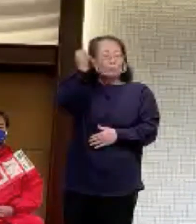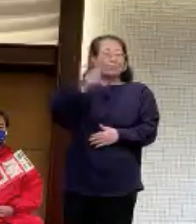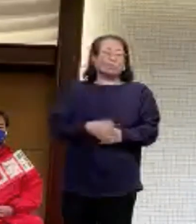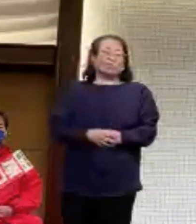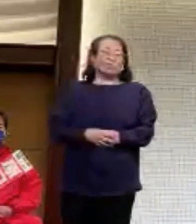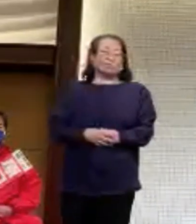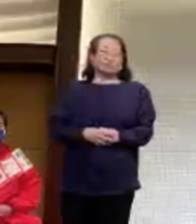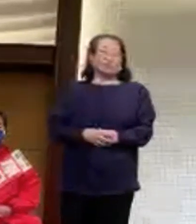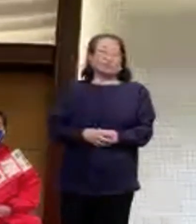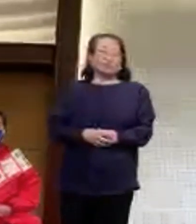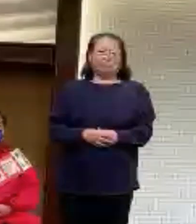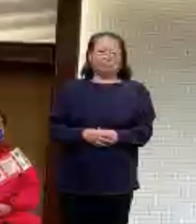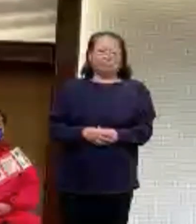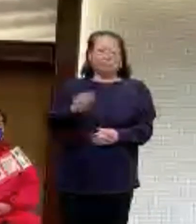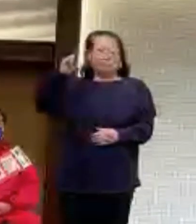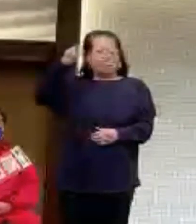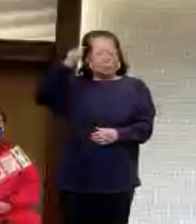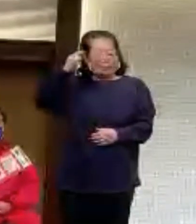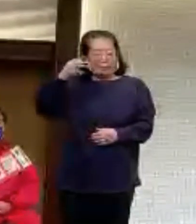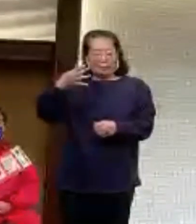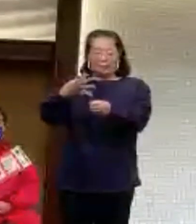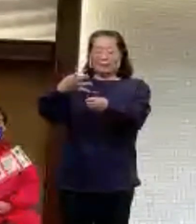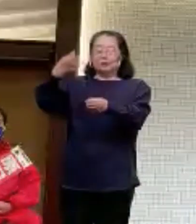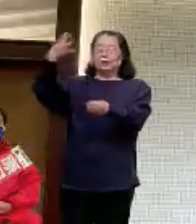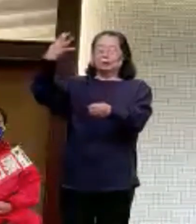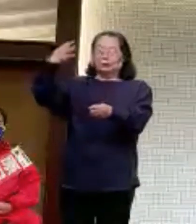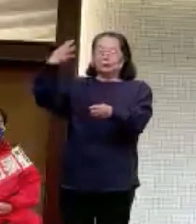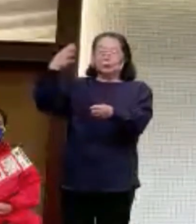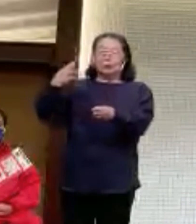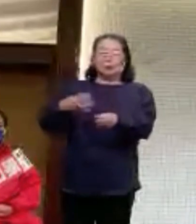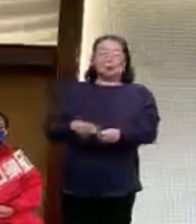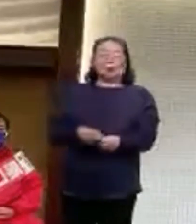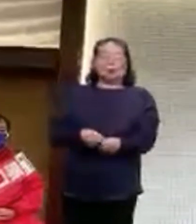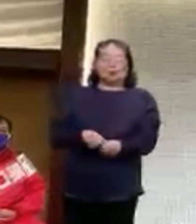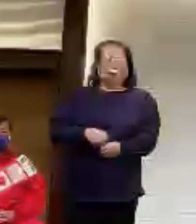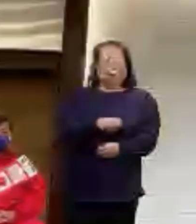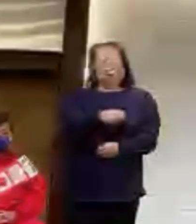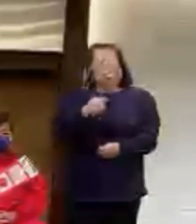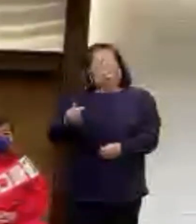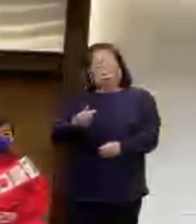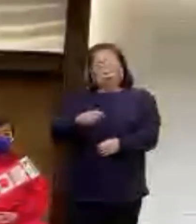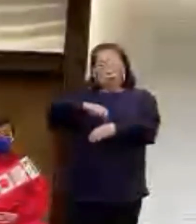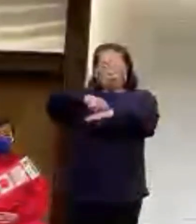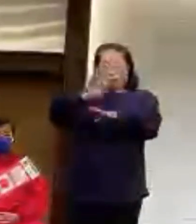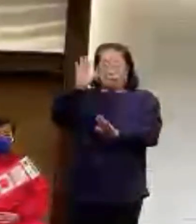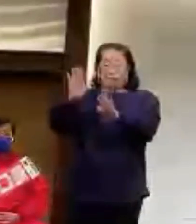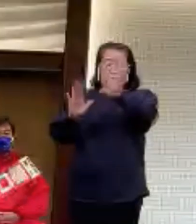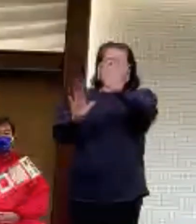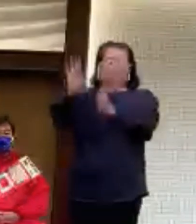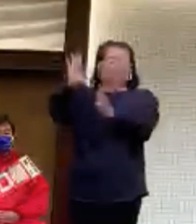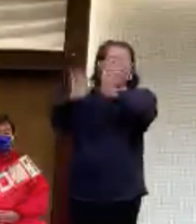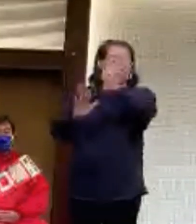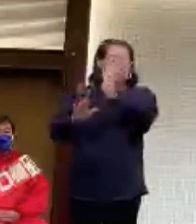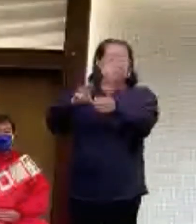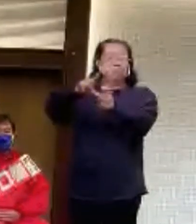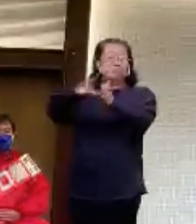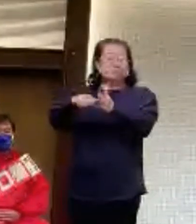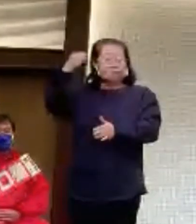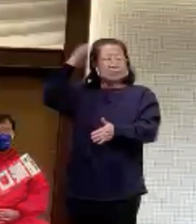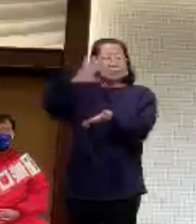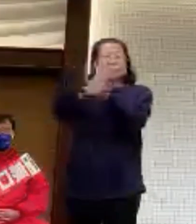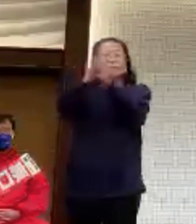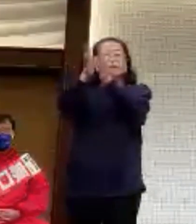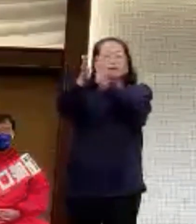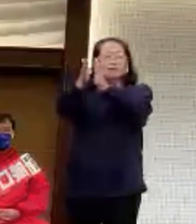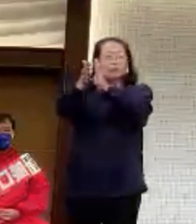。思い返せば4年前、大変厳しい状況の中、佐賀県